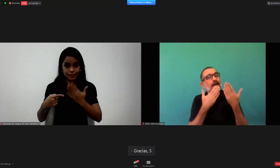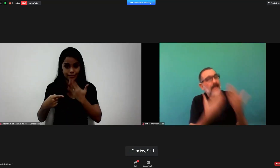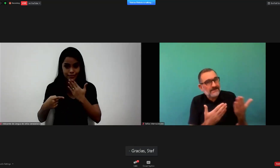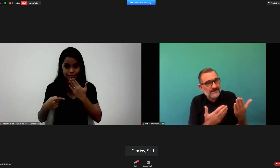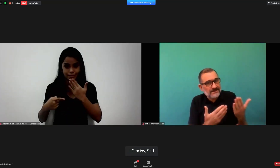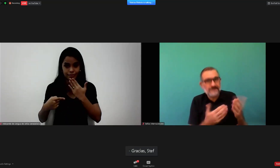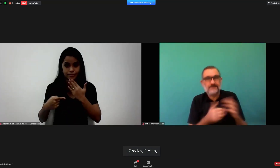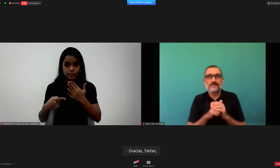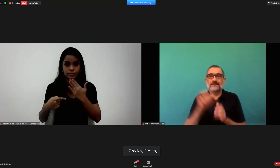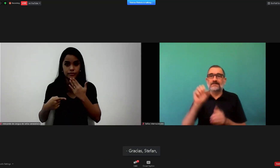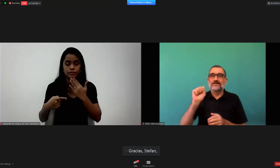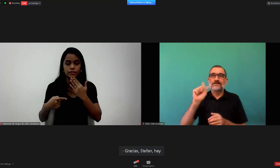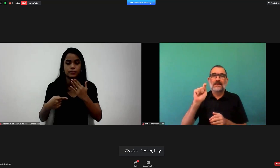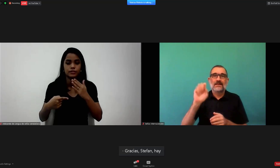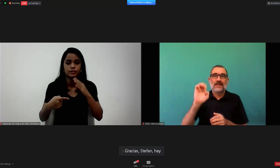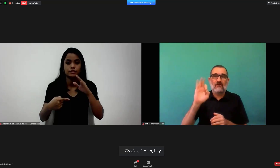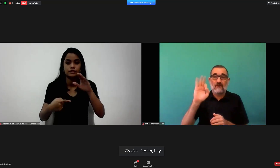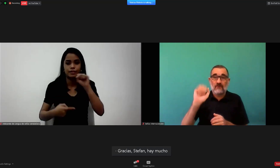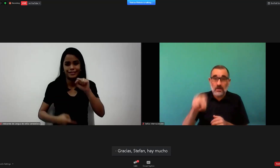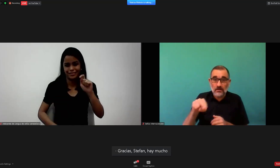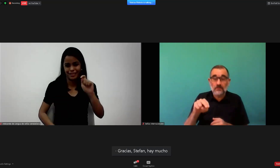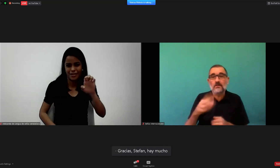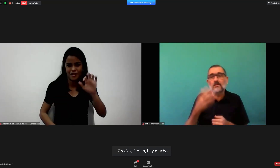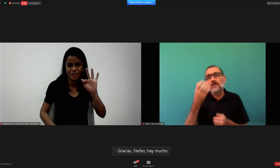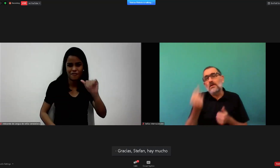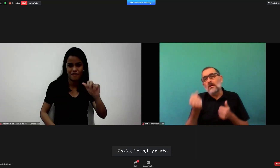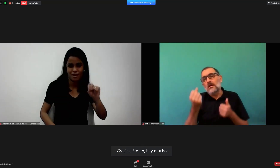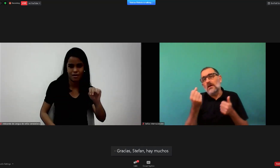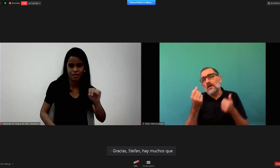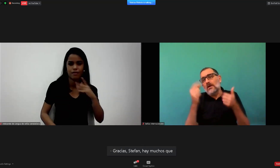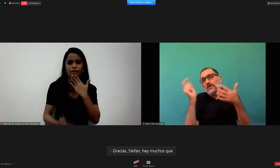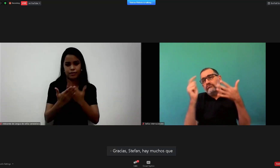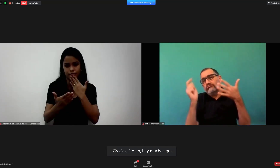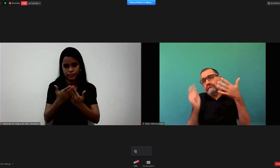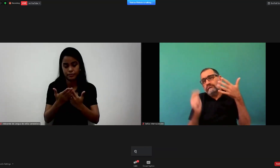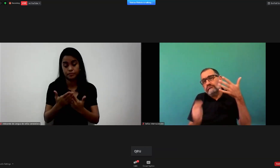Bueno, ahí se dice mucho que esta es la peor depresión, peor recesión